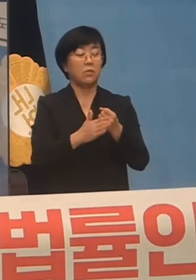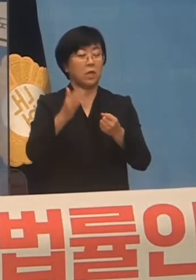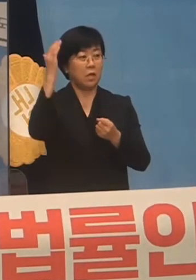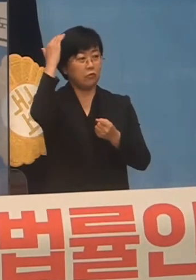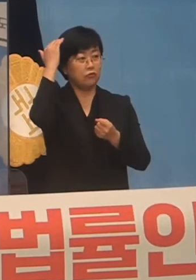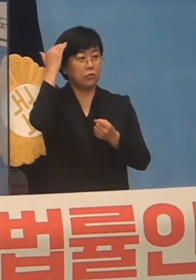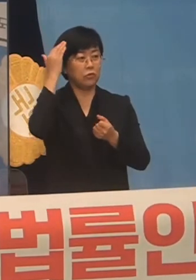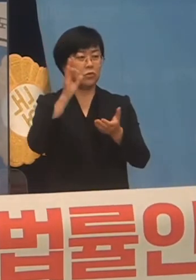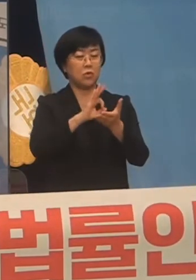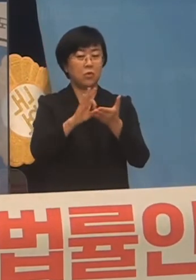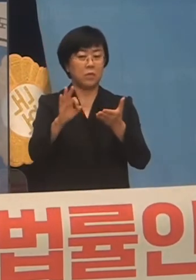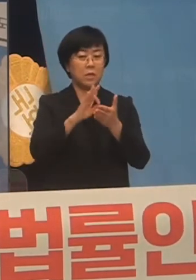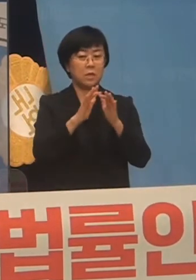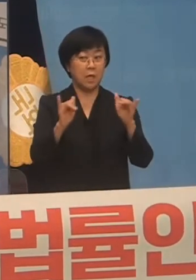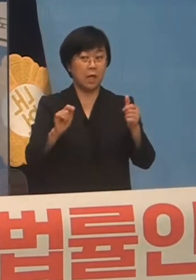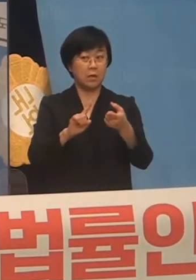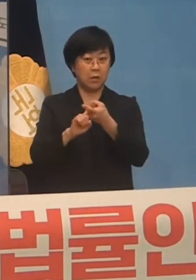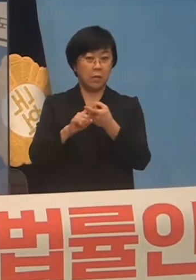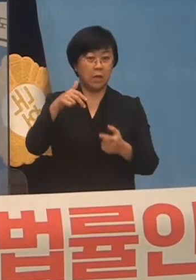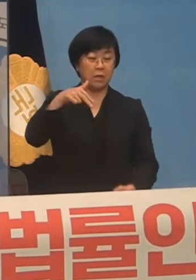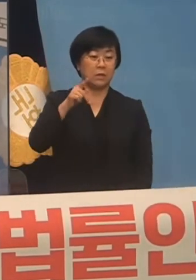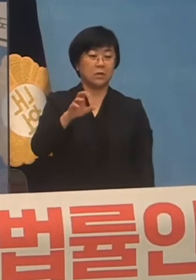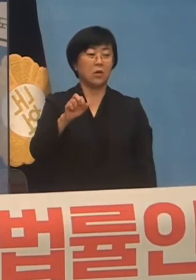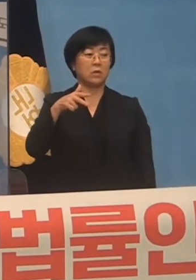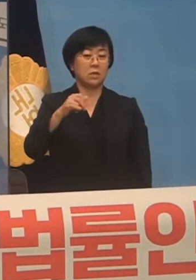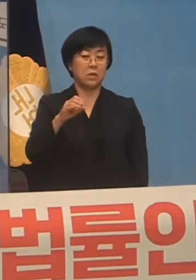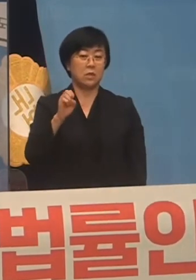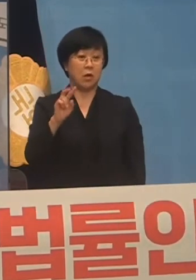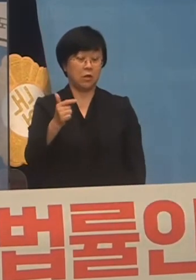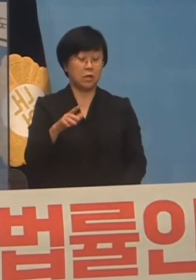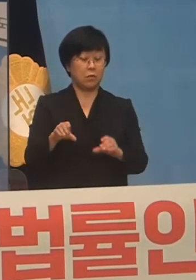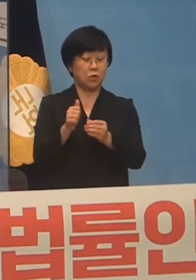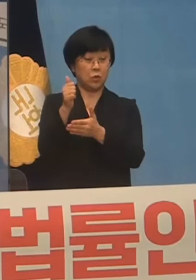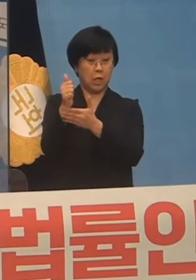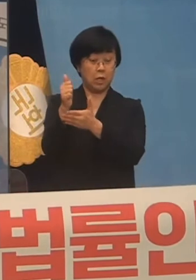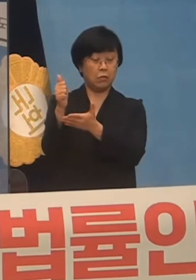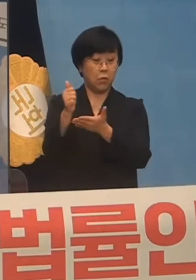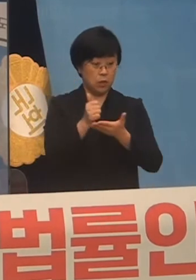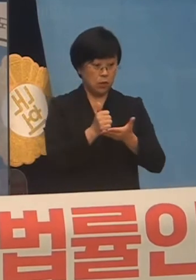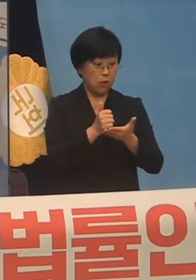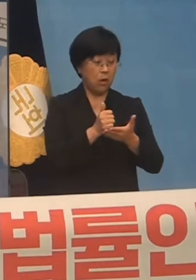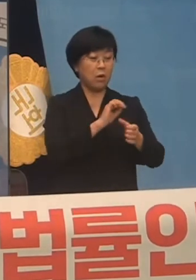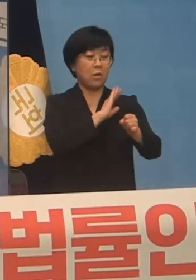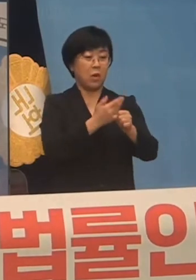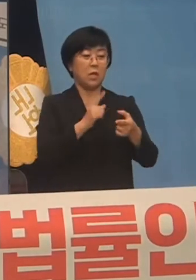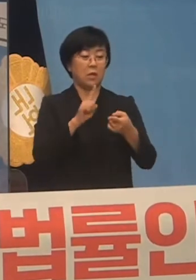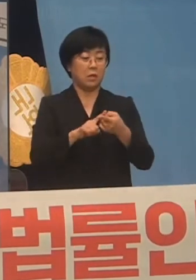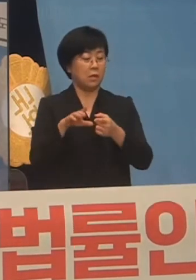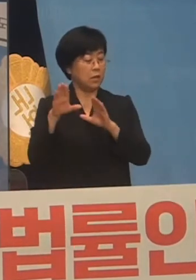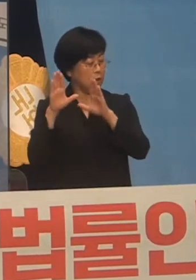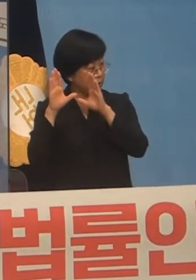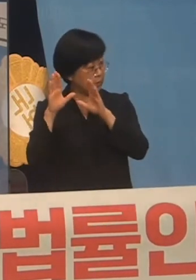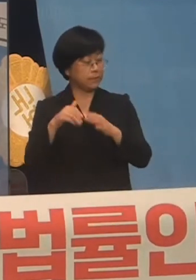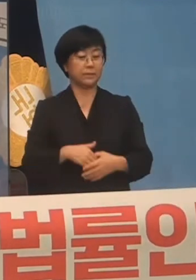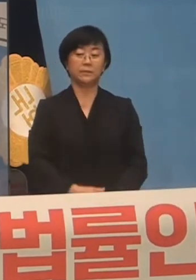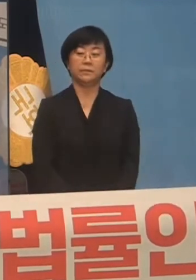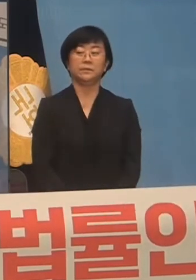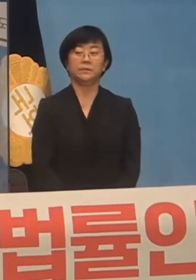한국 소비자연맹의 정지연 당무총장님 모시고 수리할 권리에 대한 이야기 들어보도록